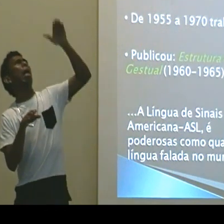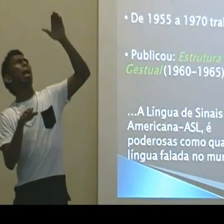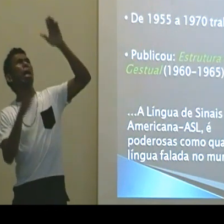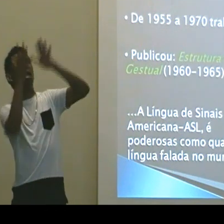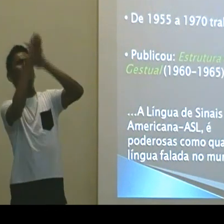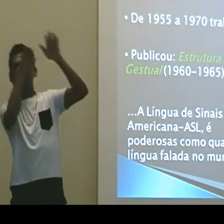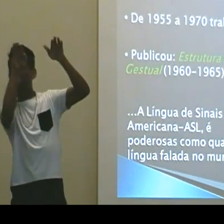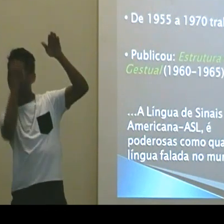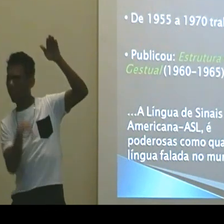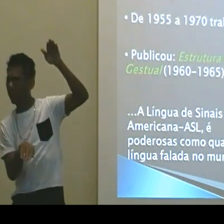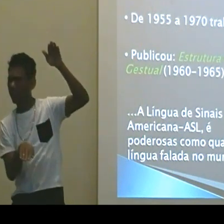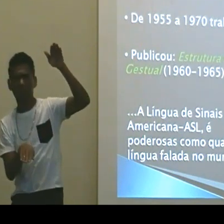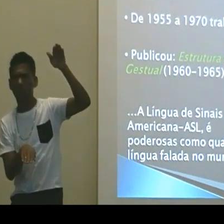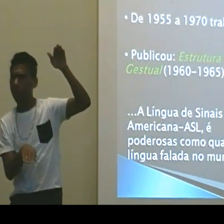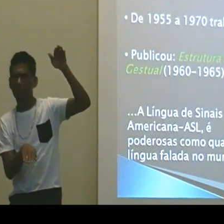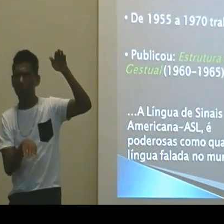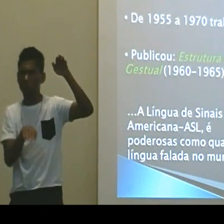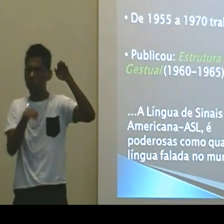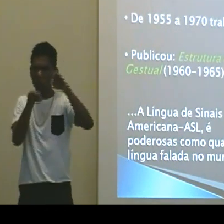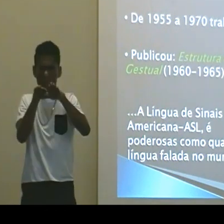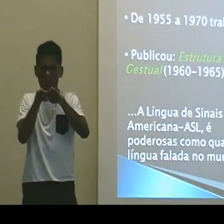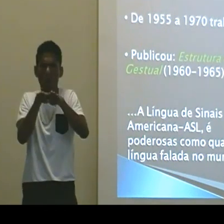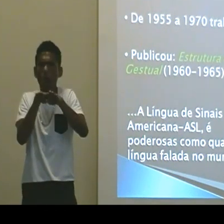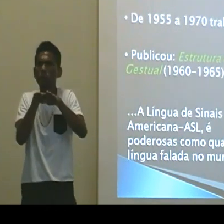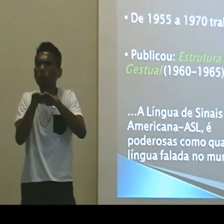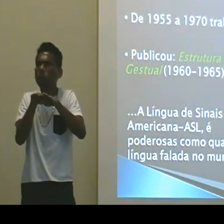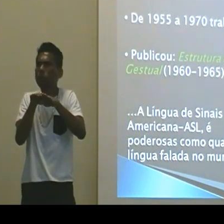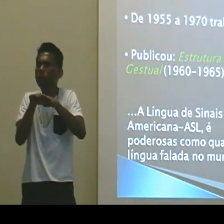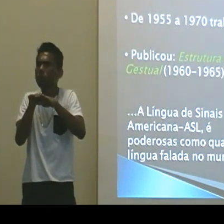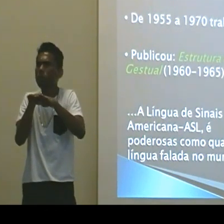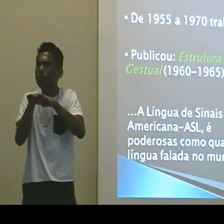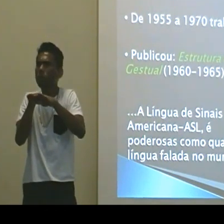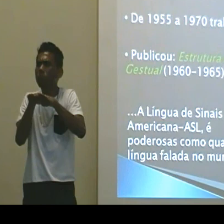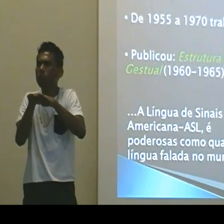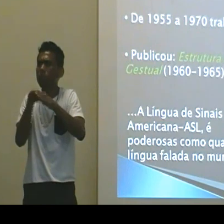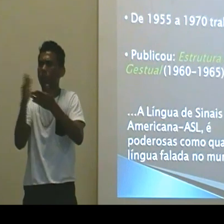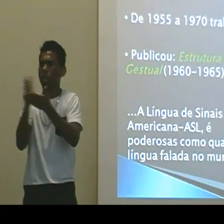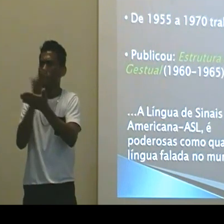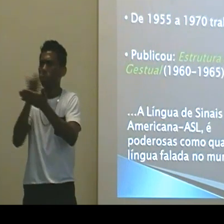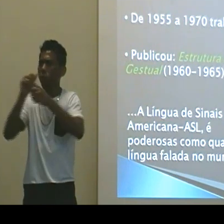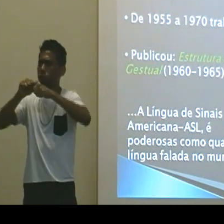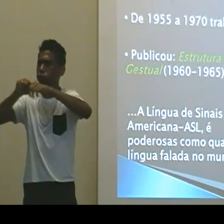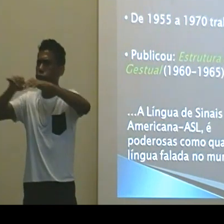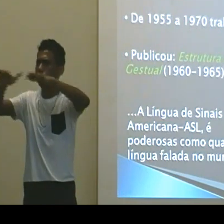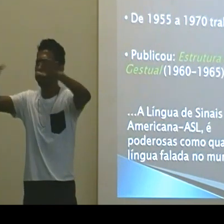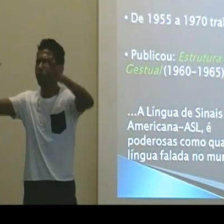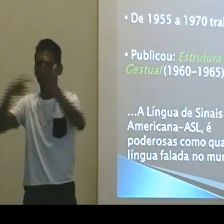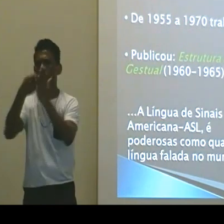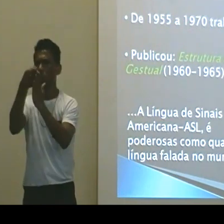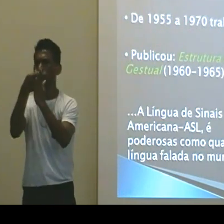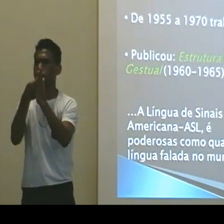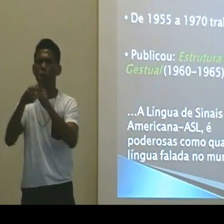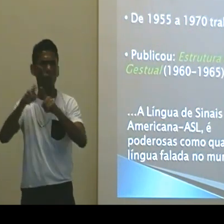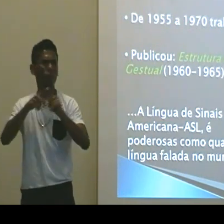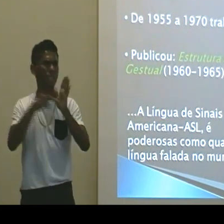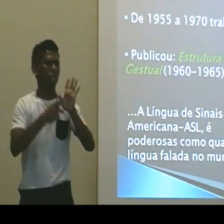é a língua e ela dá poder, ela não tem um status inferior. Não, ele não acredita nisso. Então ele